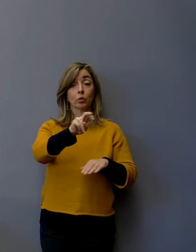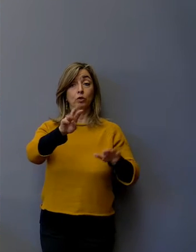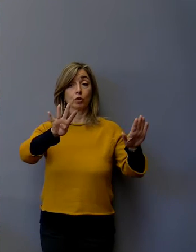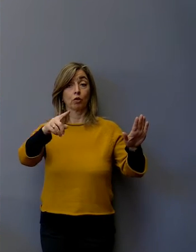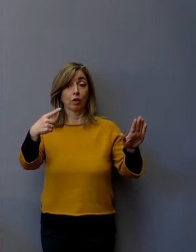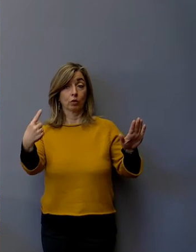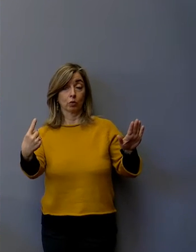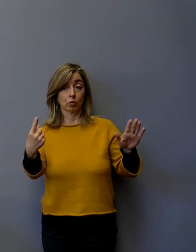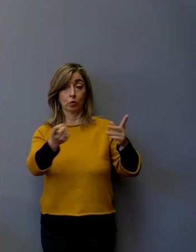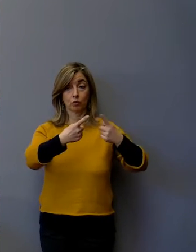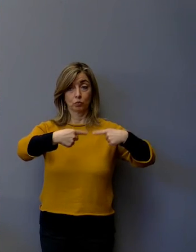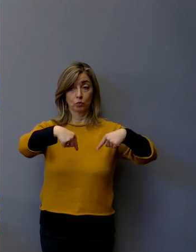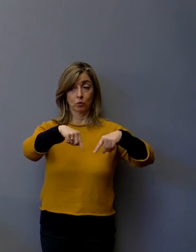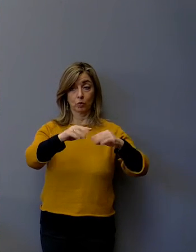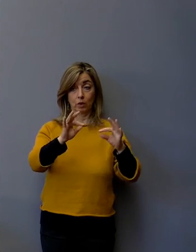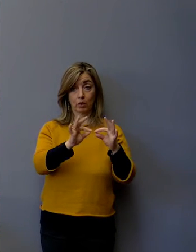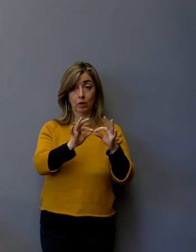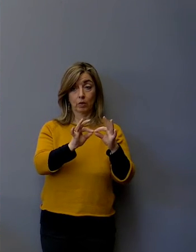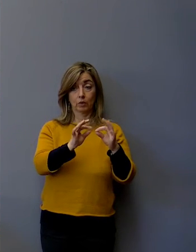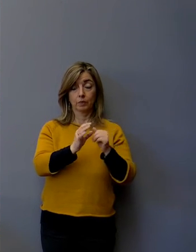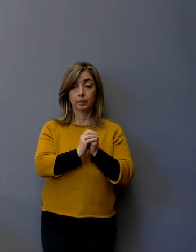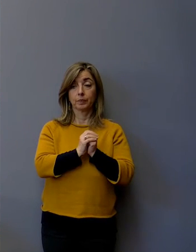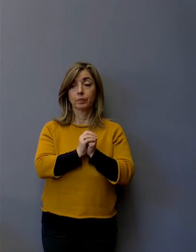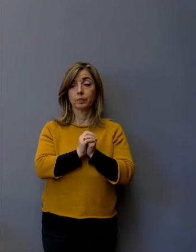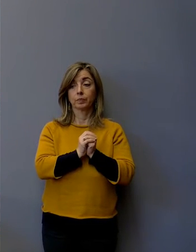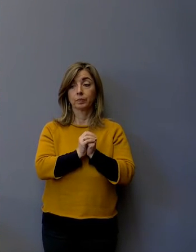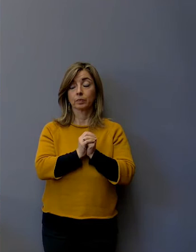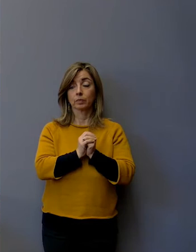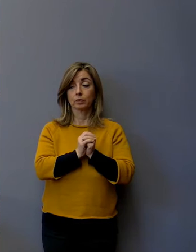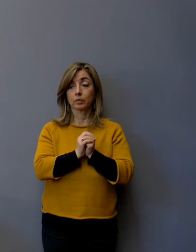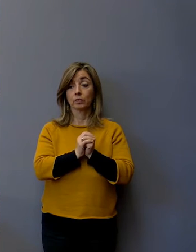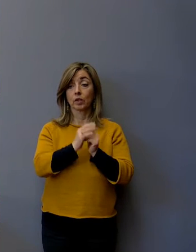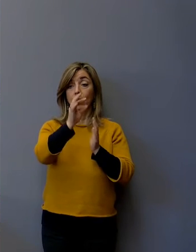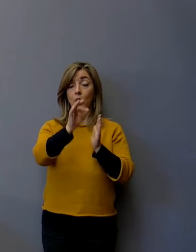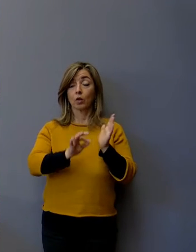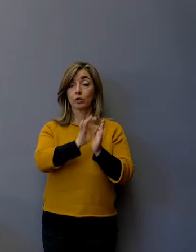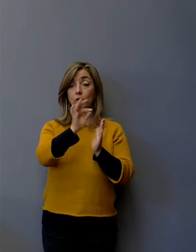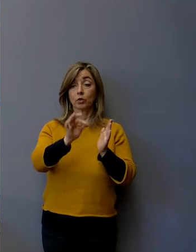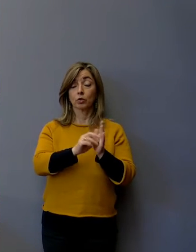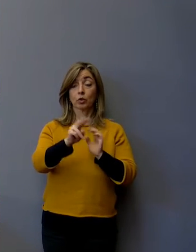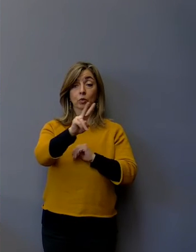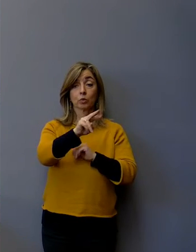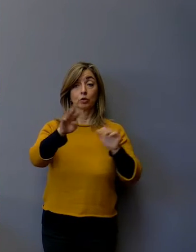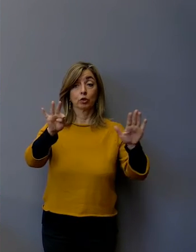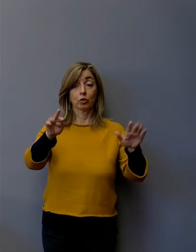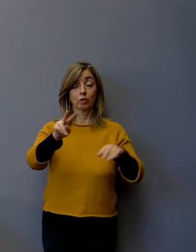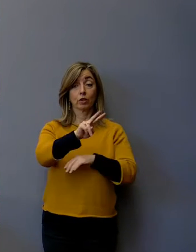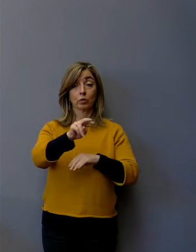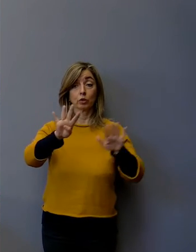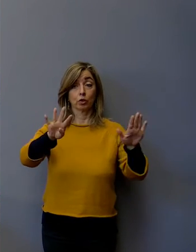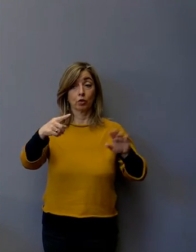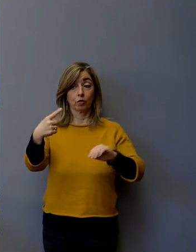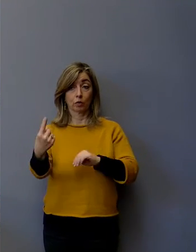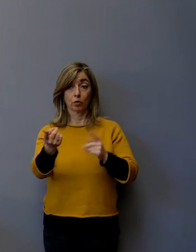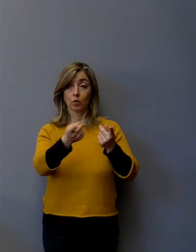favorevole della giunta ori nel giorno 290 291 parere